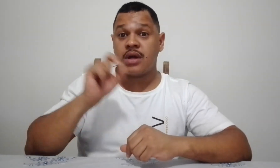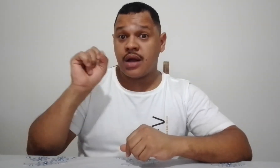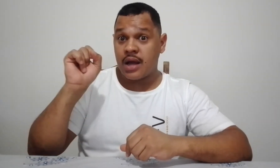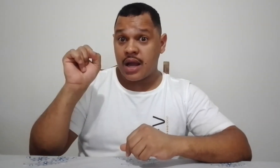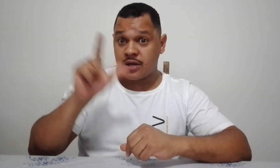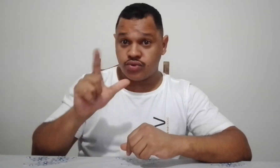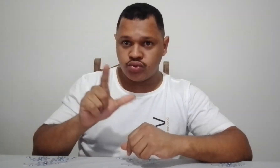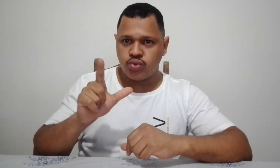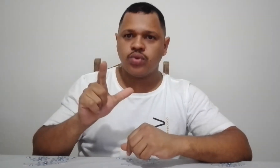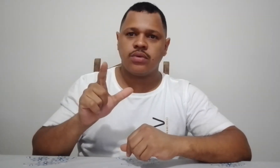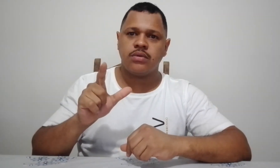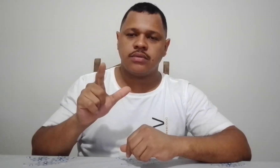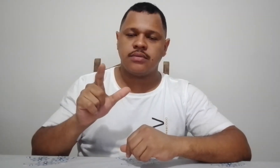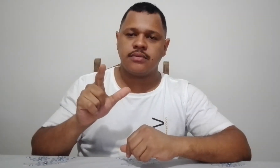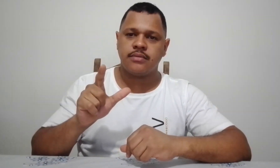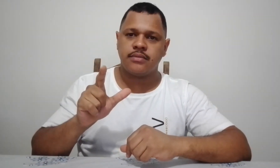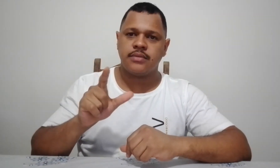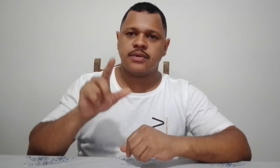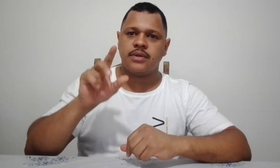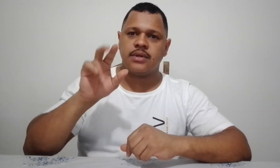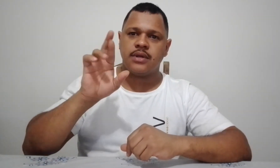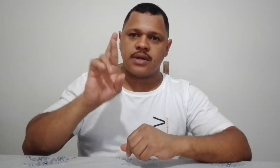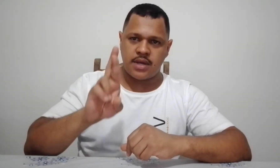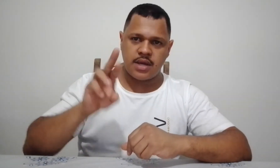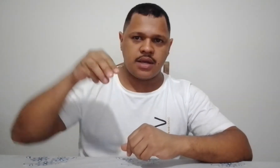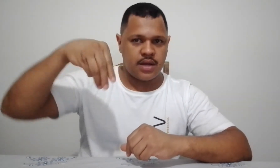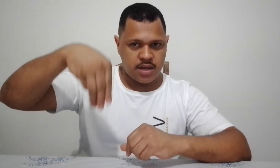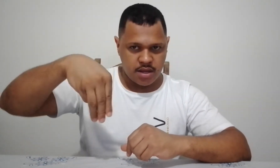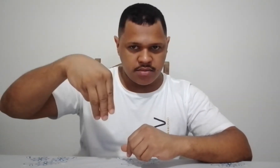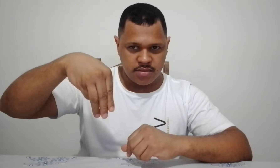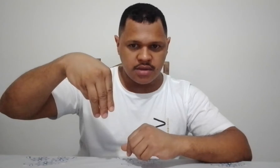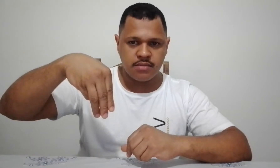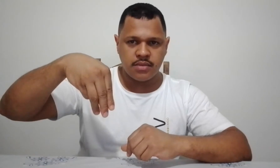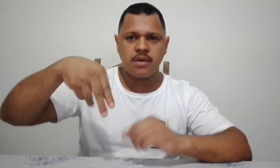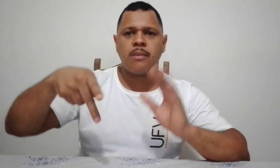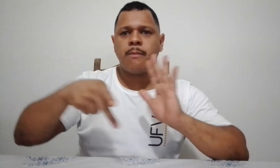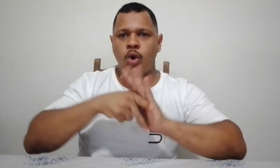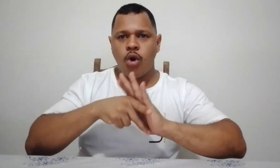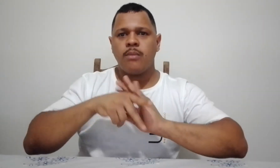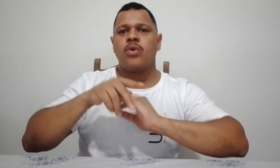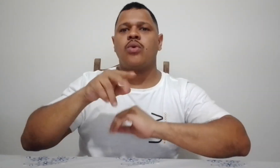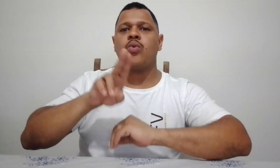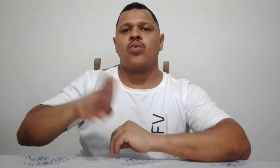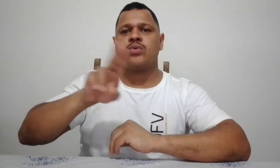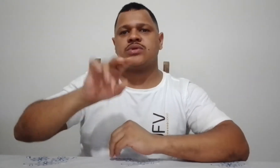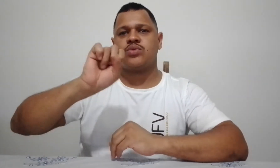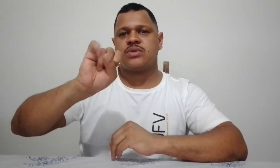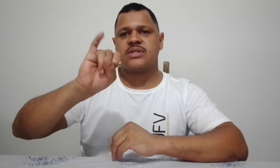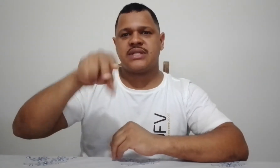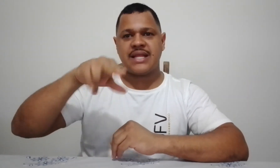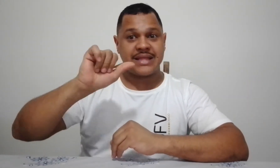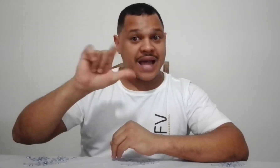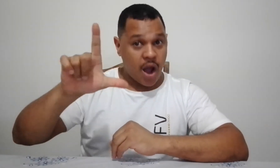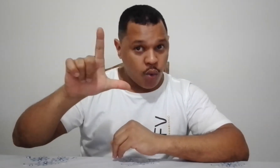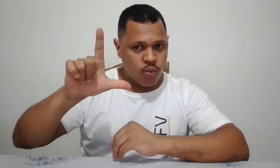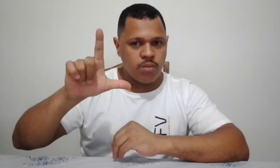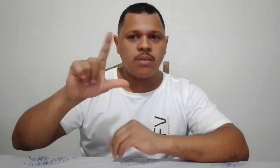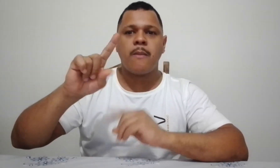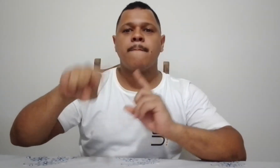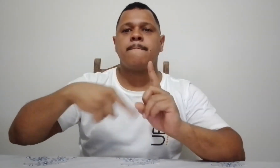temos Rm, que é a amplitude do sinal, que multiplica